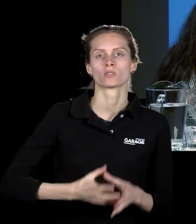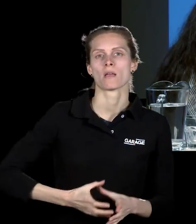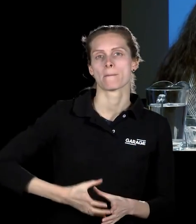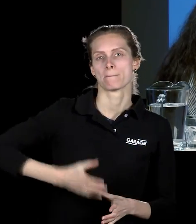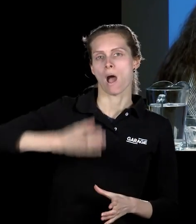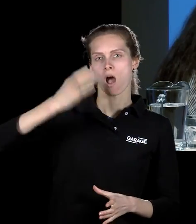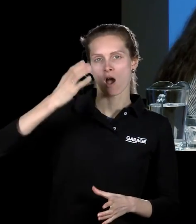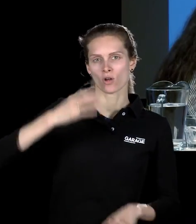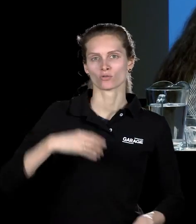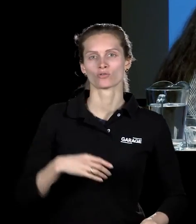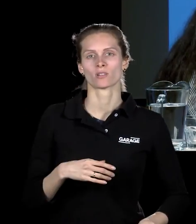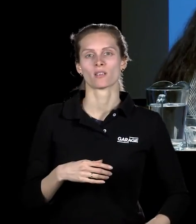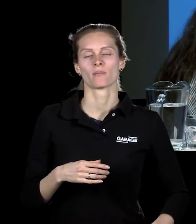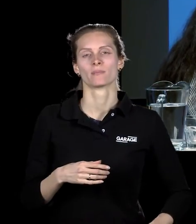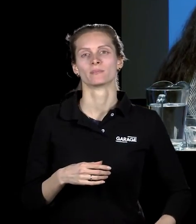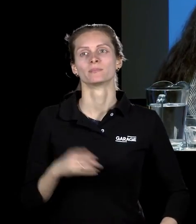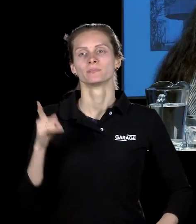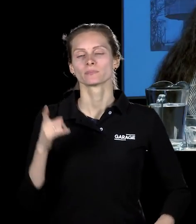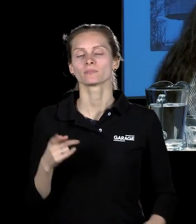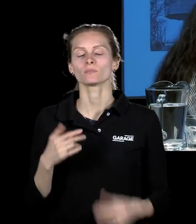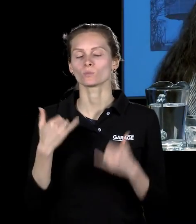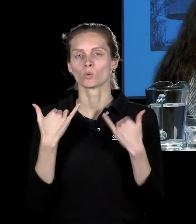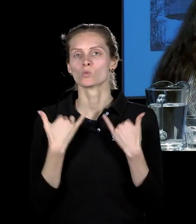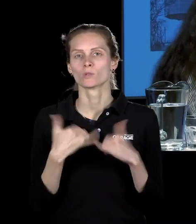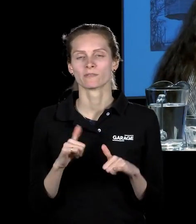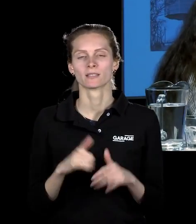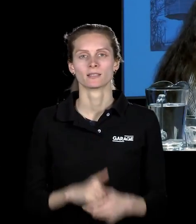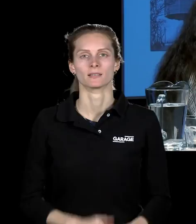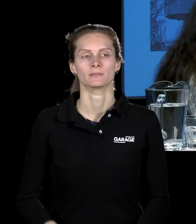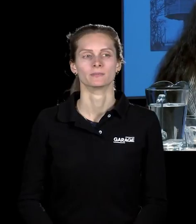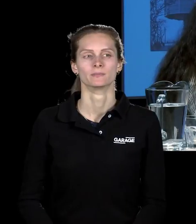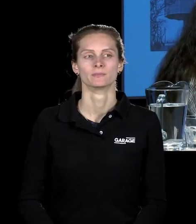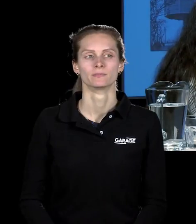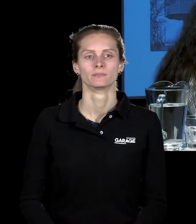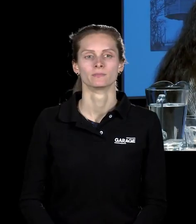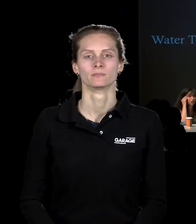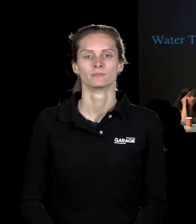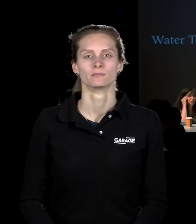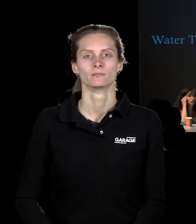долгих, которые собирают Бехеры. Она самая удивительная, потому что вот какая